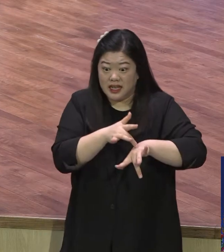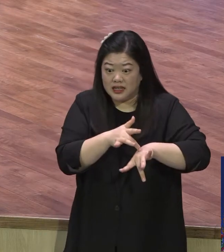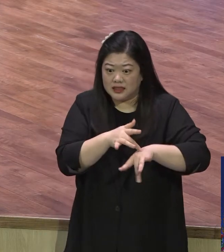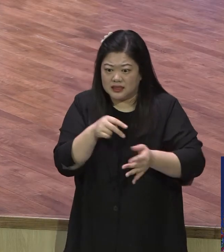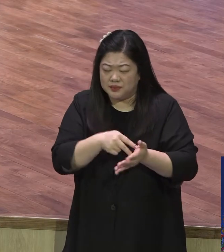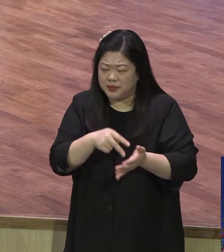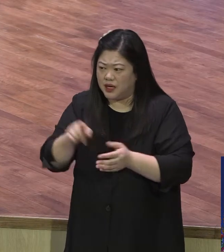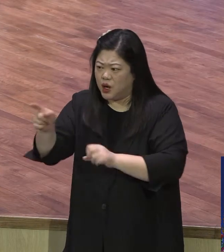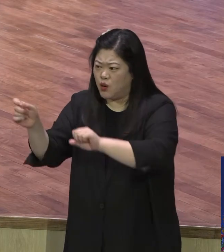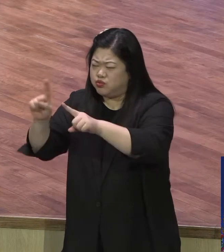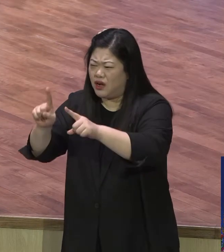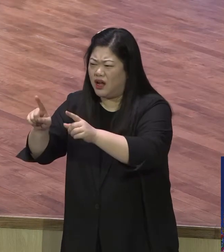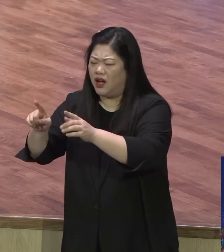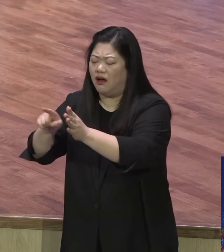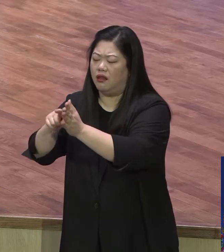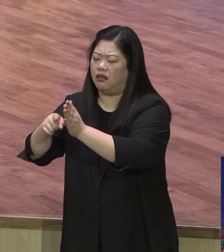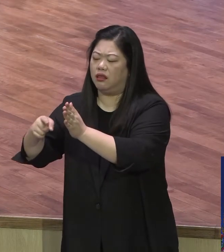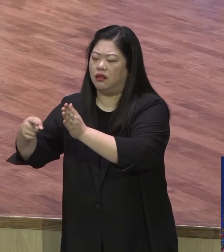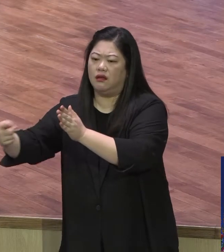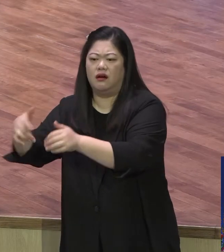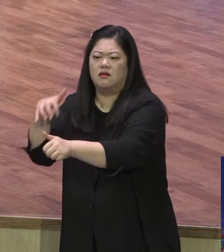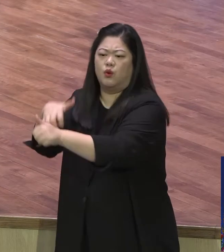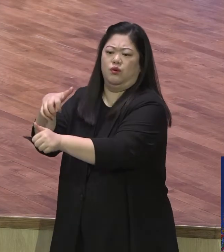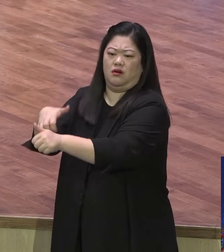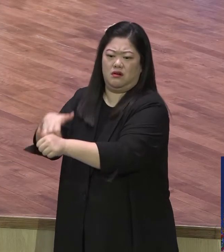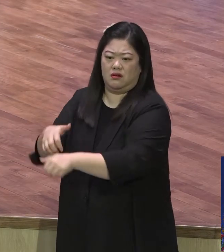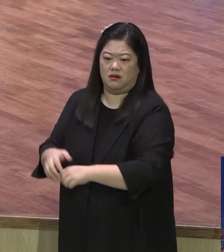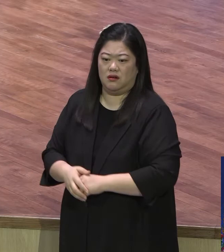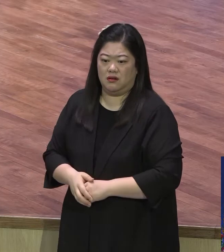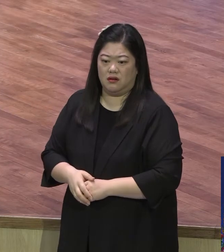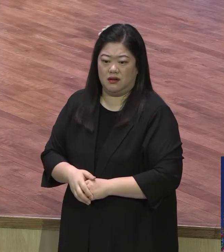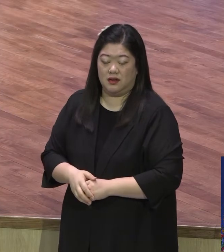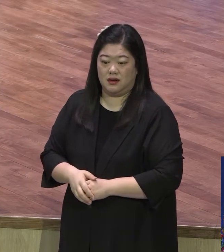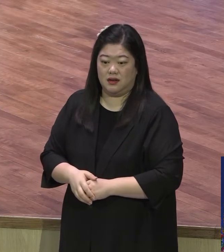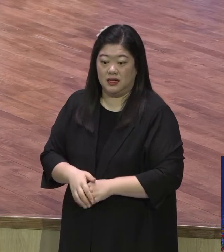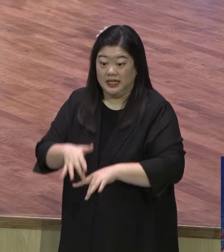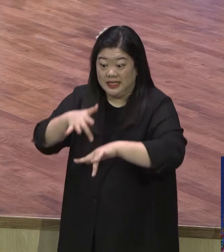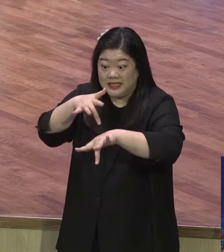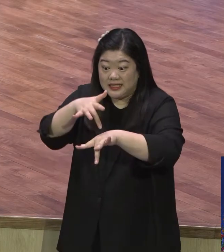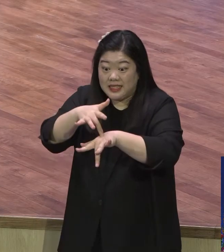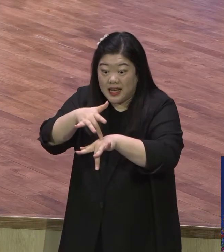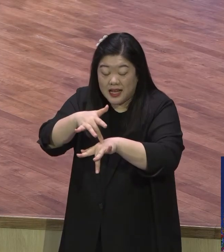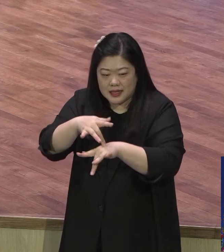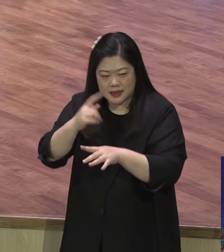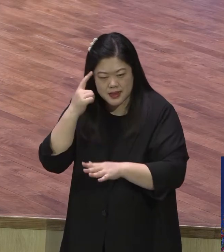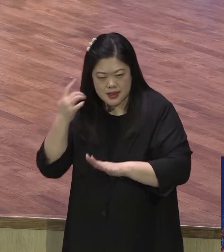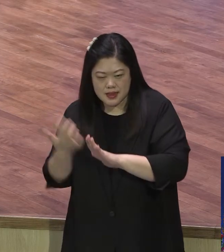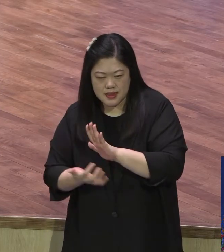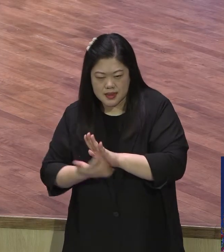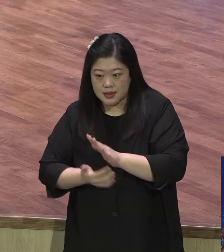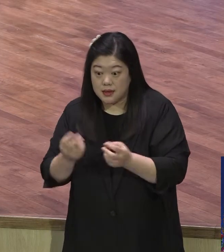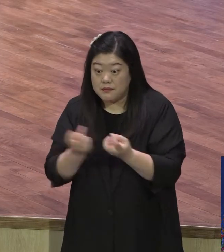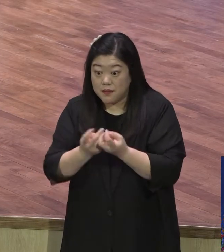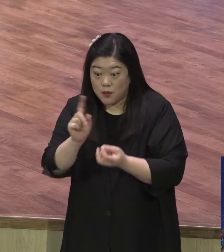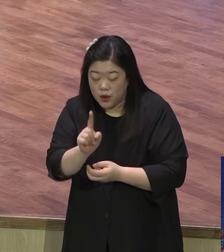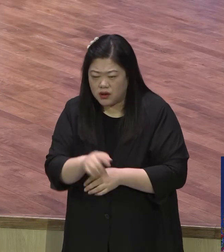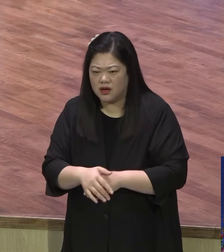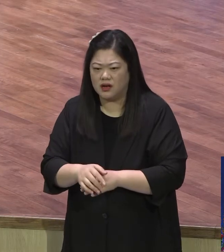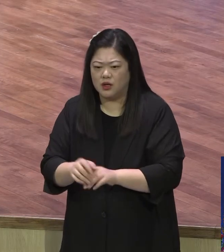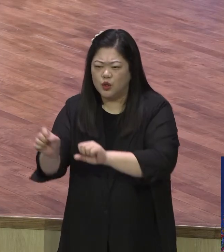돼요 사단의 공격이 뭔지 아세요 부활신앙 기억 못하도록 부활신앙은 말하지 못하도록 부활신앙 못 누리도록